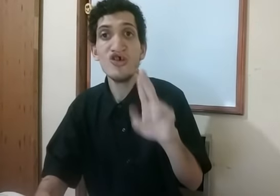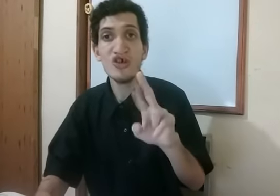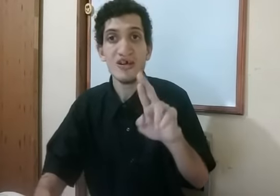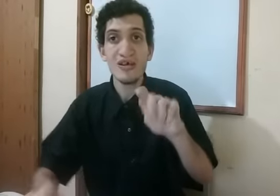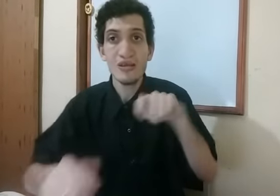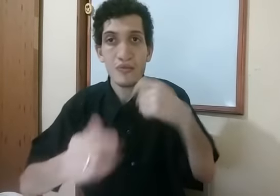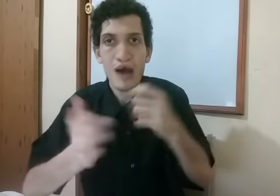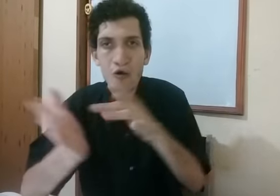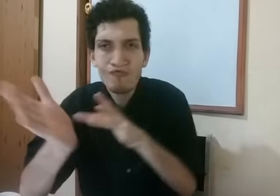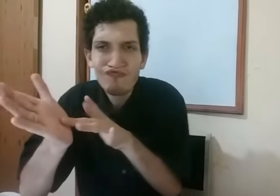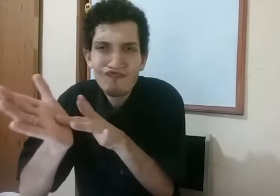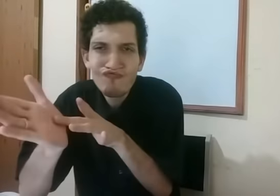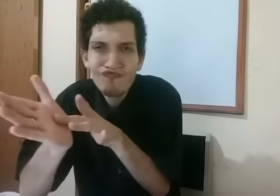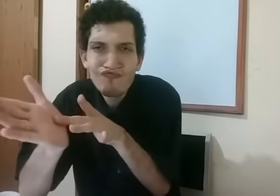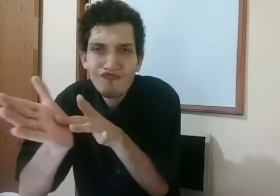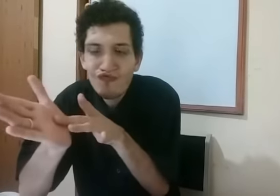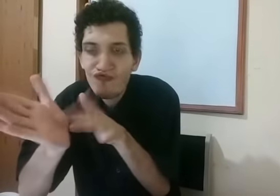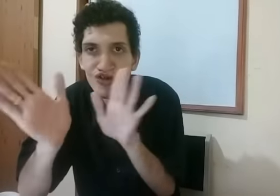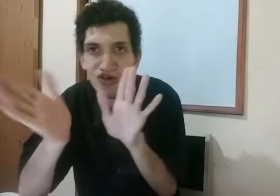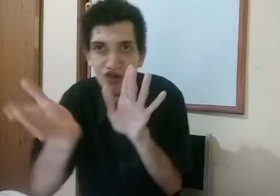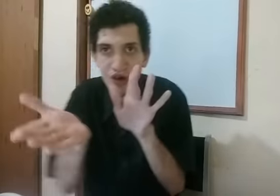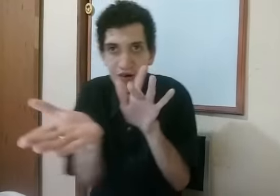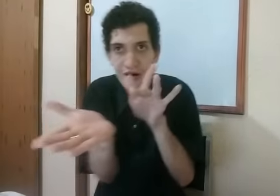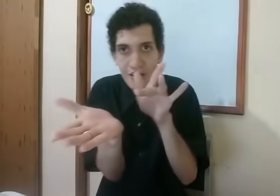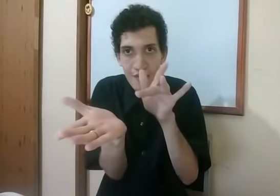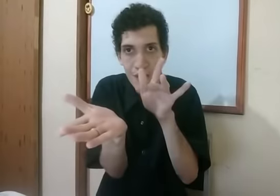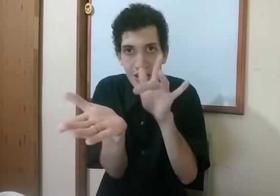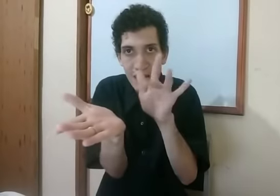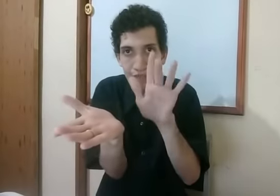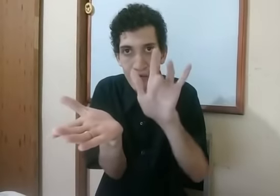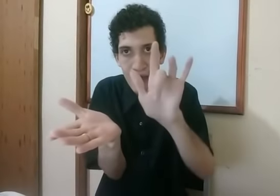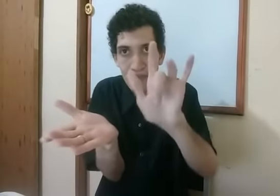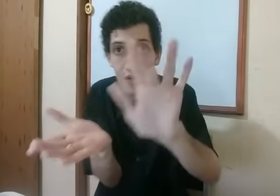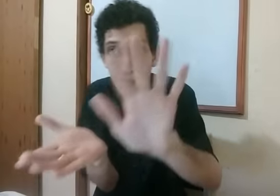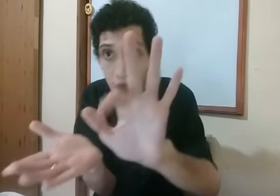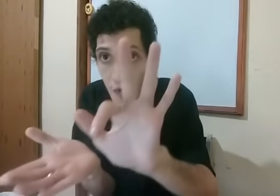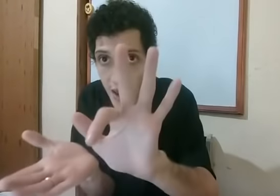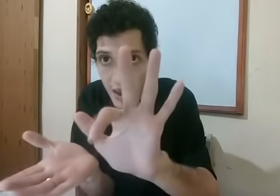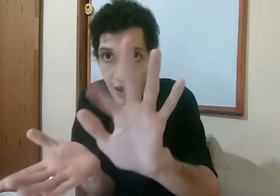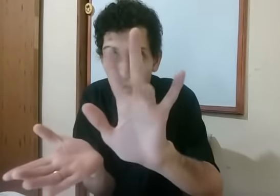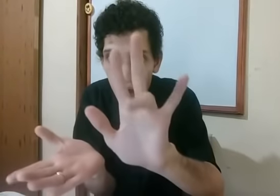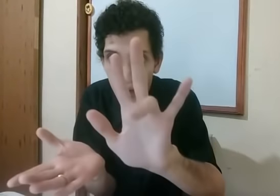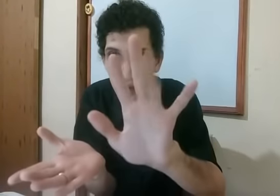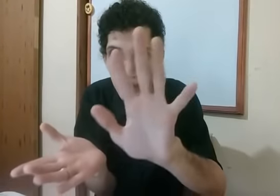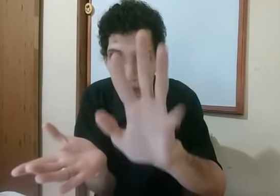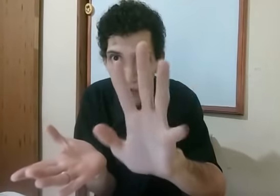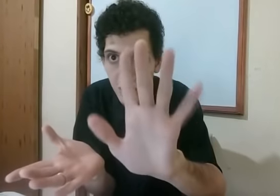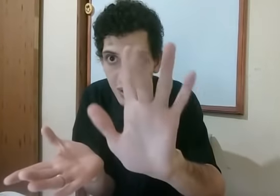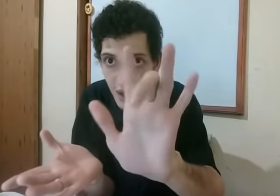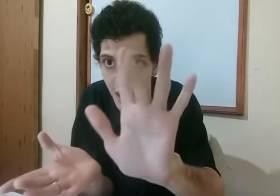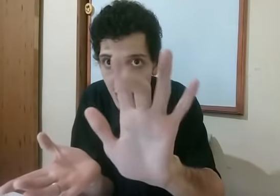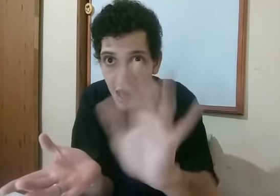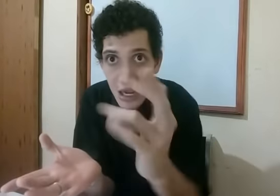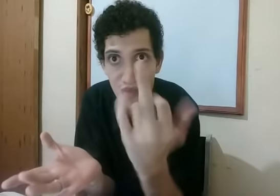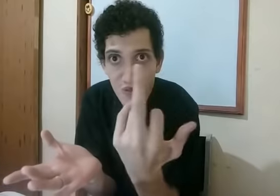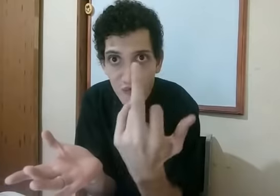Ingi. Sinal. Ingi, ó. Bota aqui a pau da mão. Não é isso, não é isso, não é isso. É esse, aquele dedo